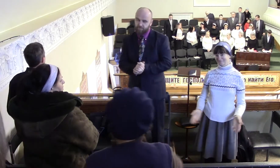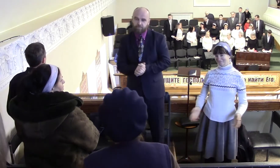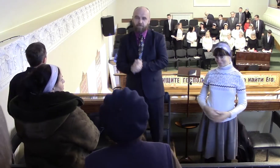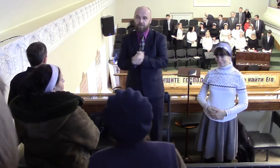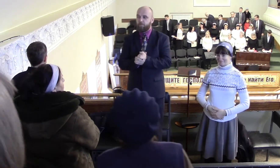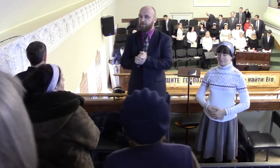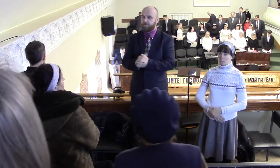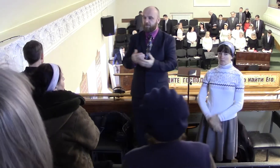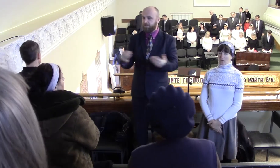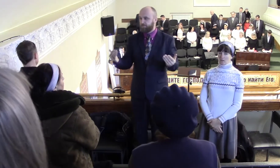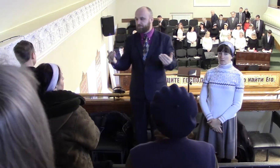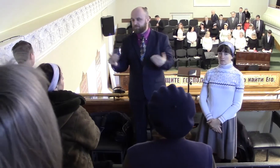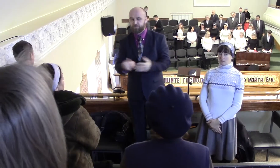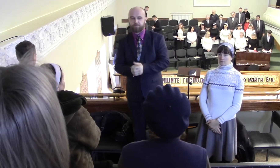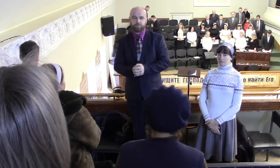Первые братья и